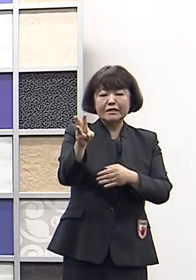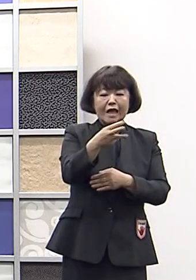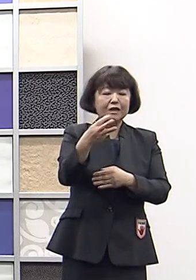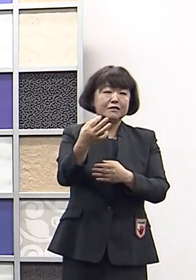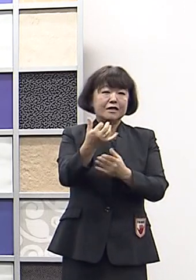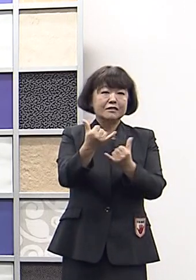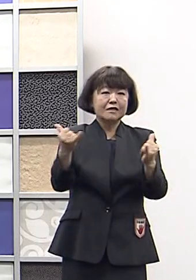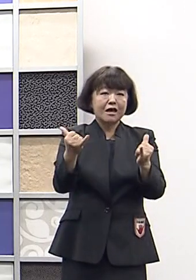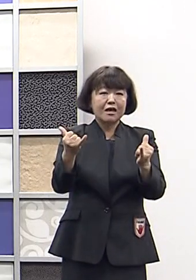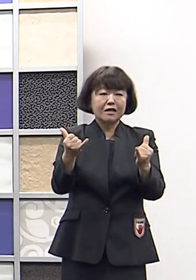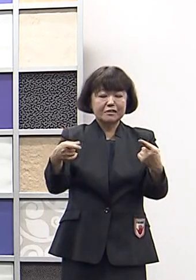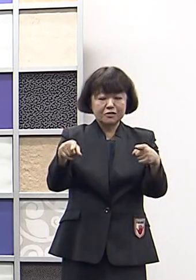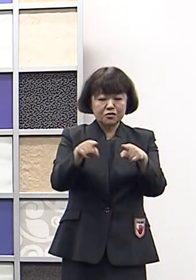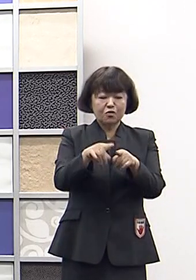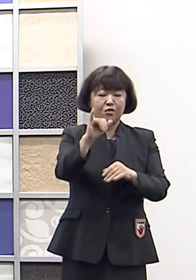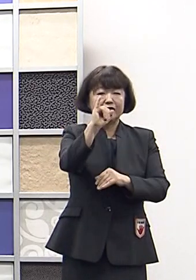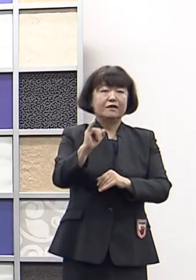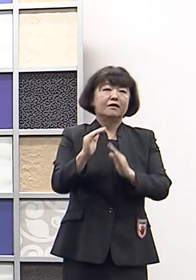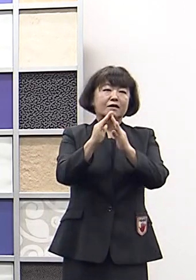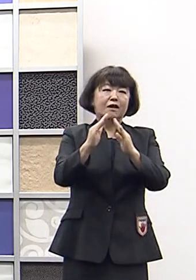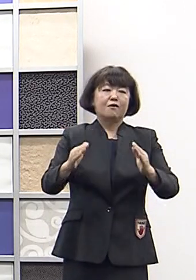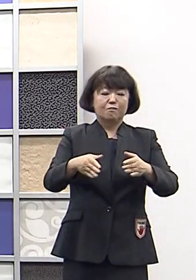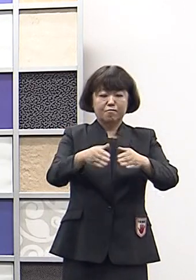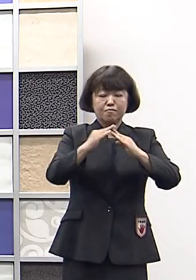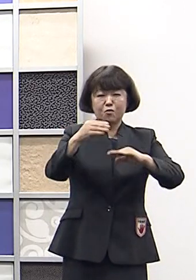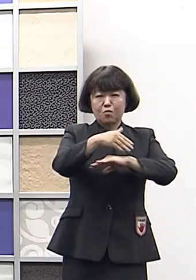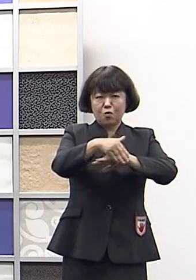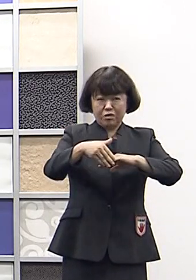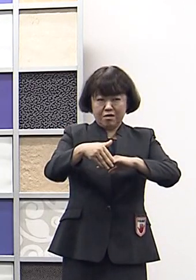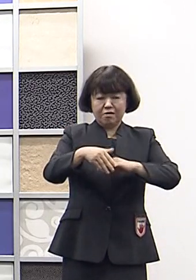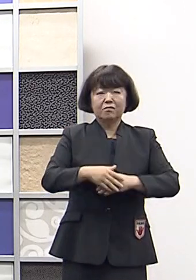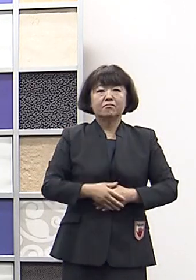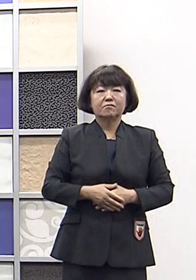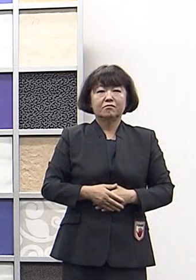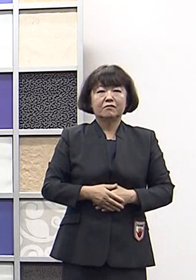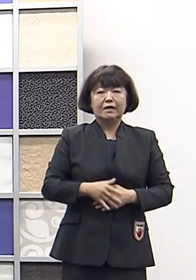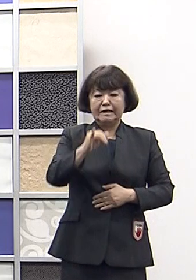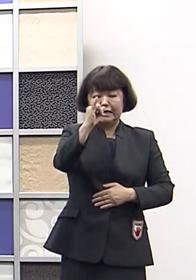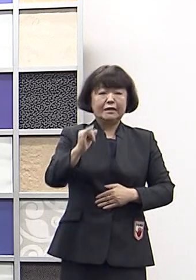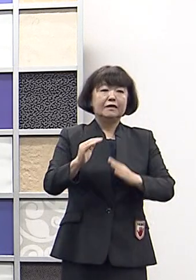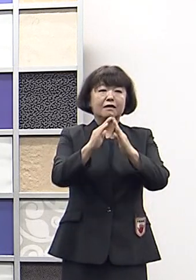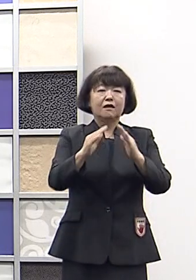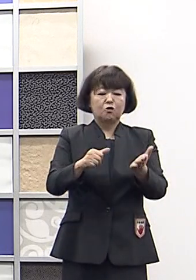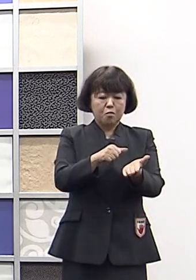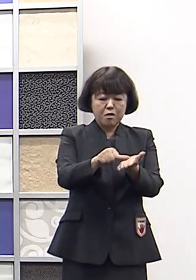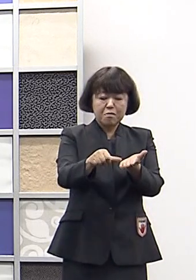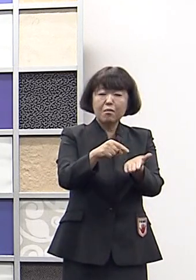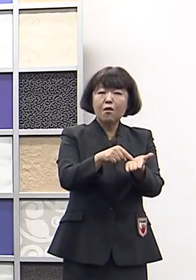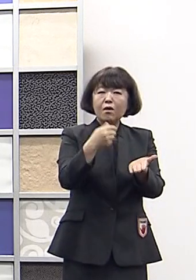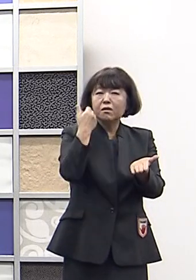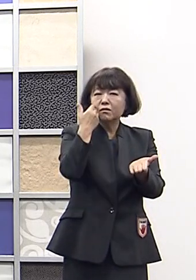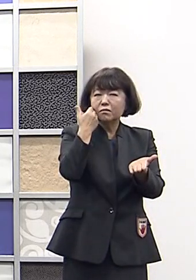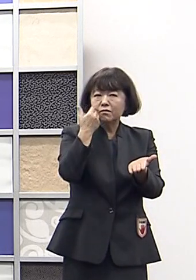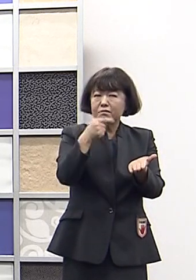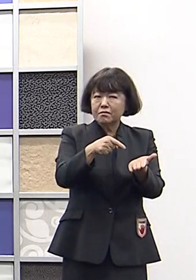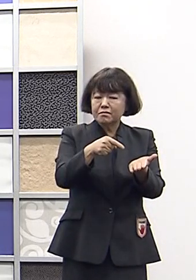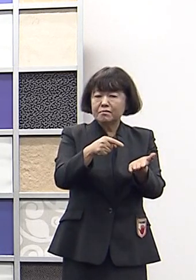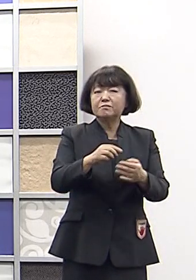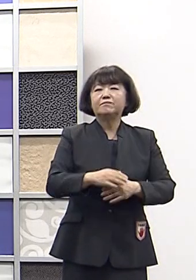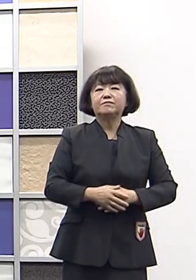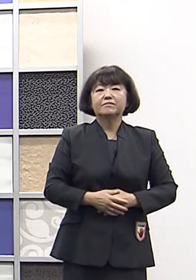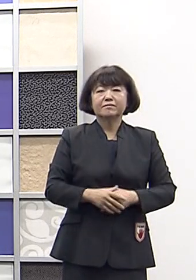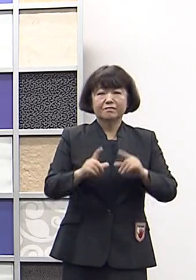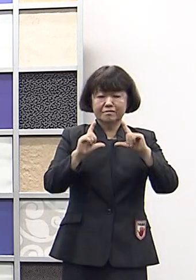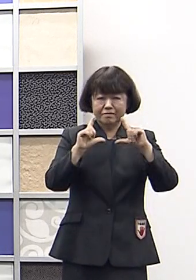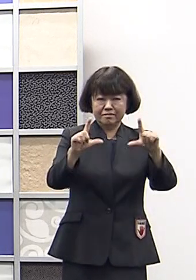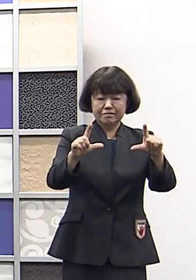の委員会を設けるということでしたが、だいたい構成メンバーはどのような方々になると考えますか。 構成メンバーはですね、